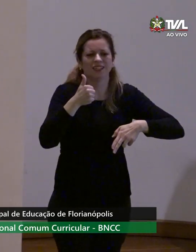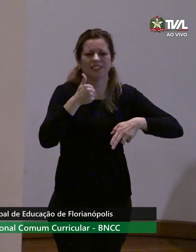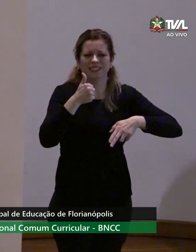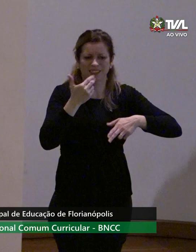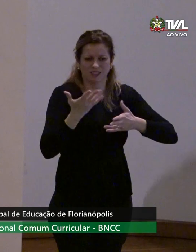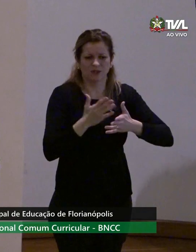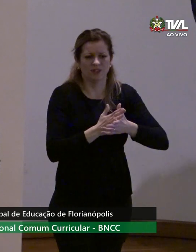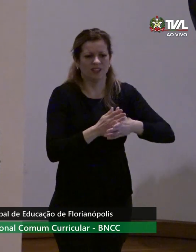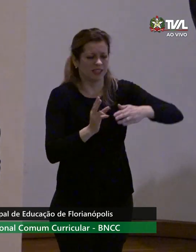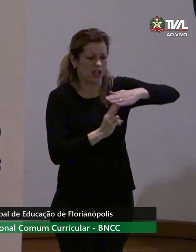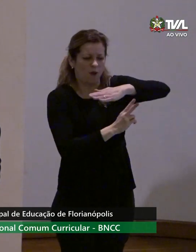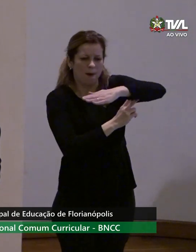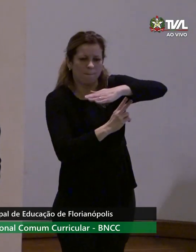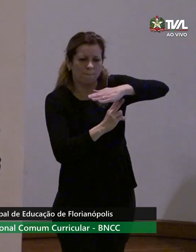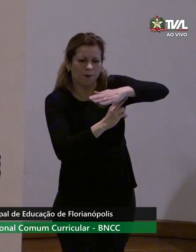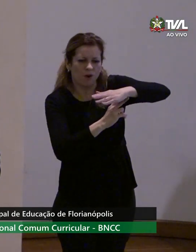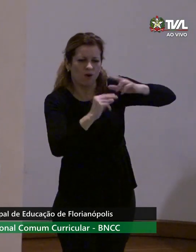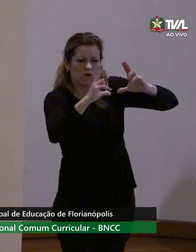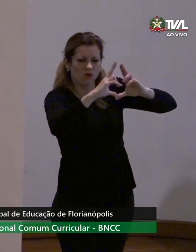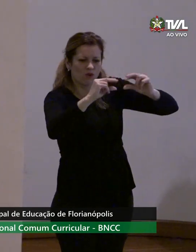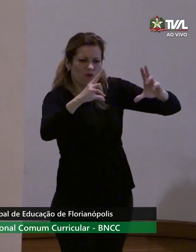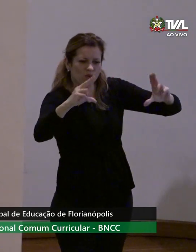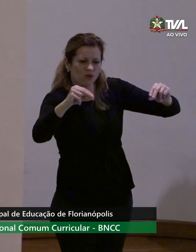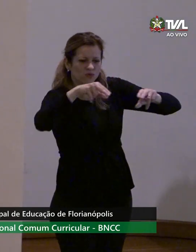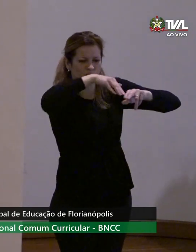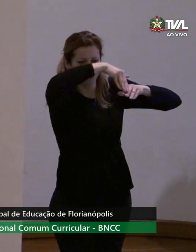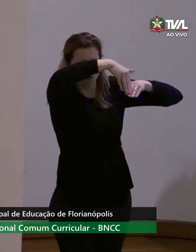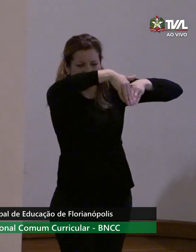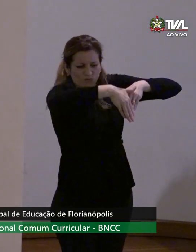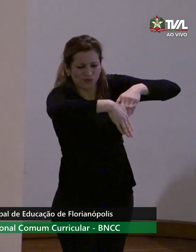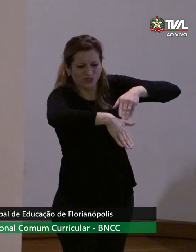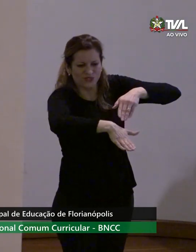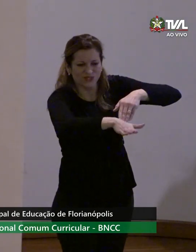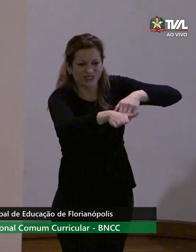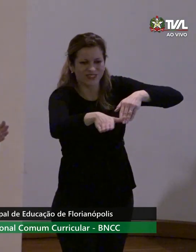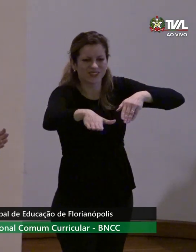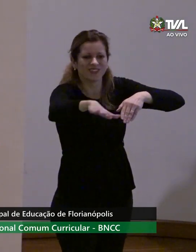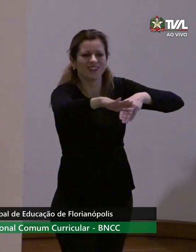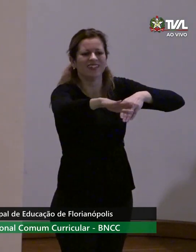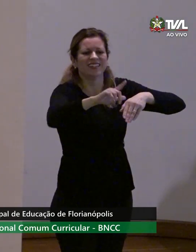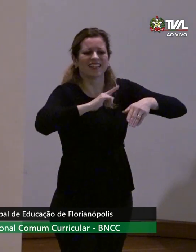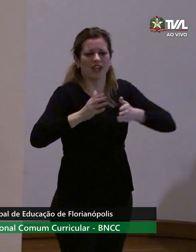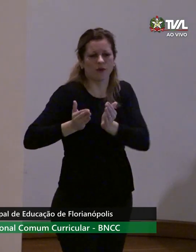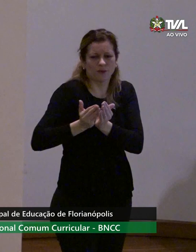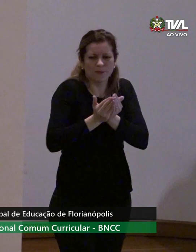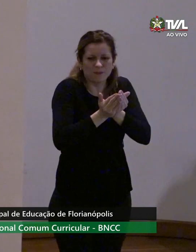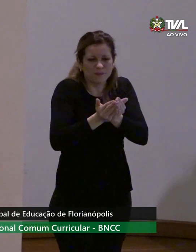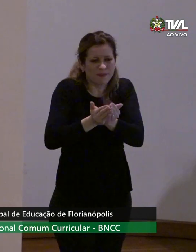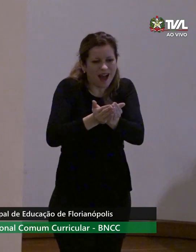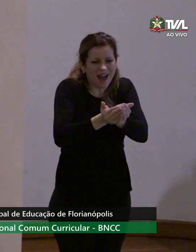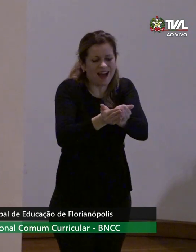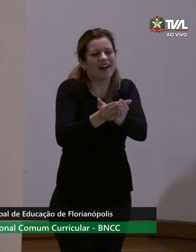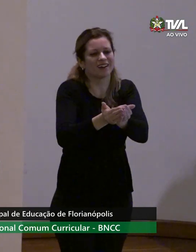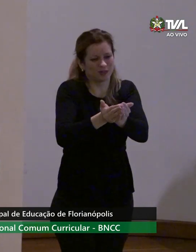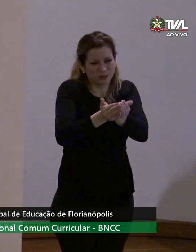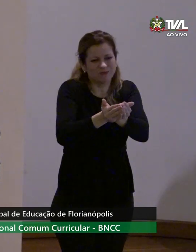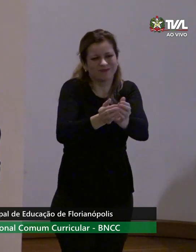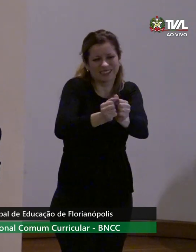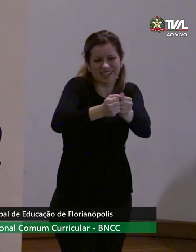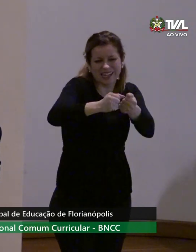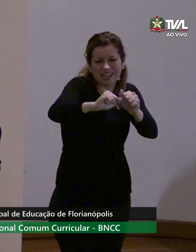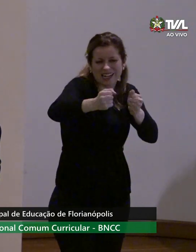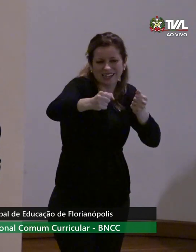tem um Nossa Hercílio Luz que tem um escorregador o outro é um Coreto o outro é um barco gigante algumas unidades